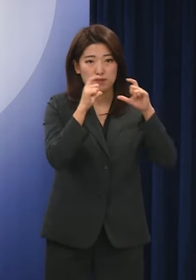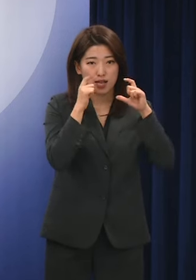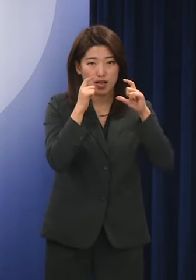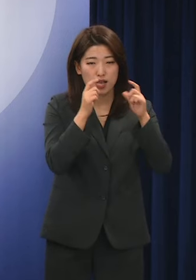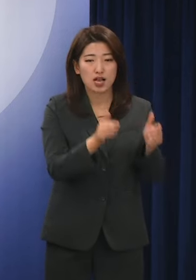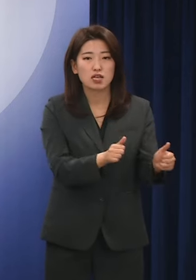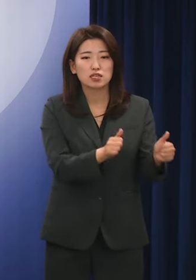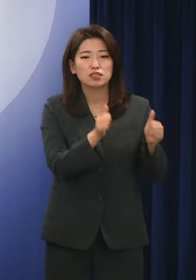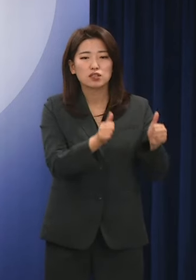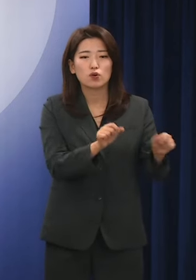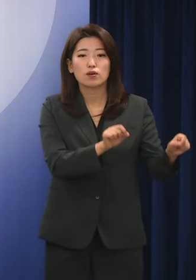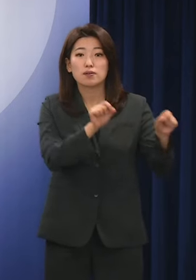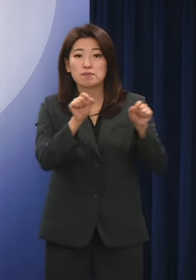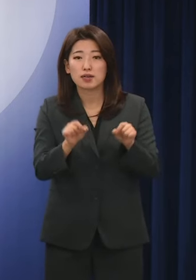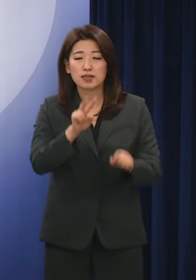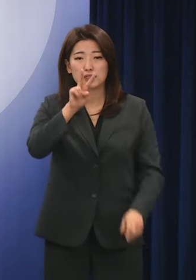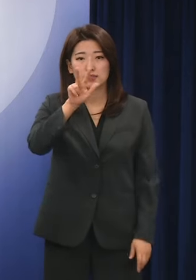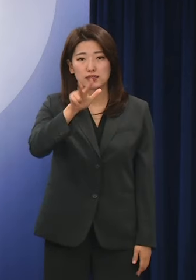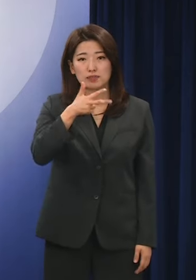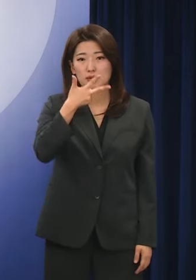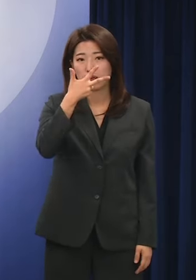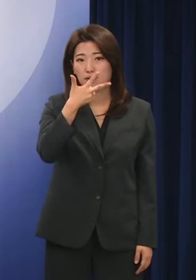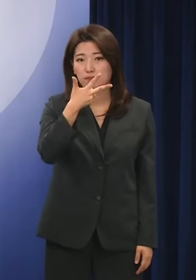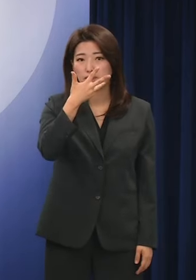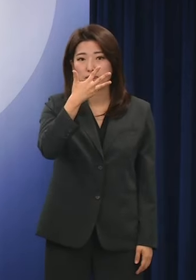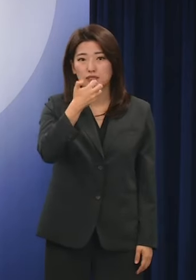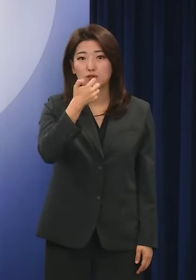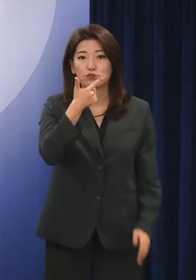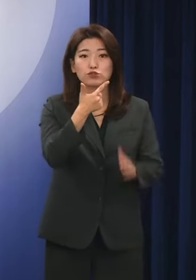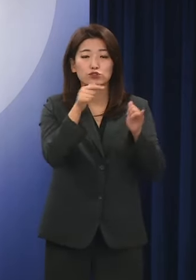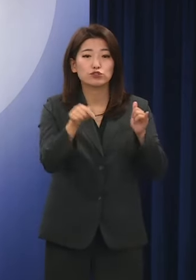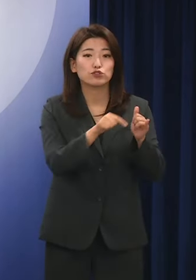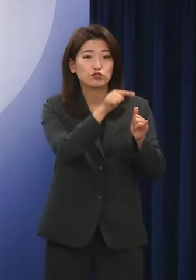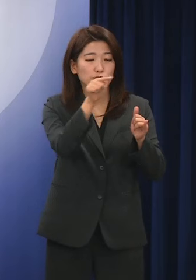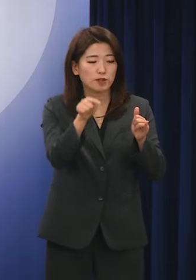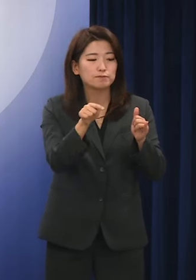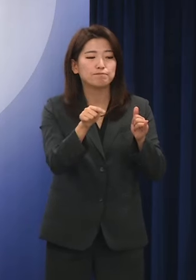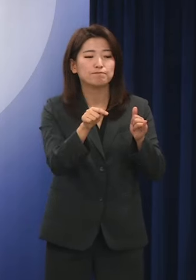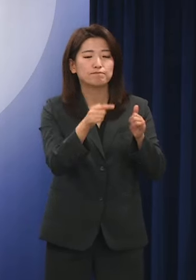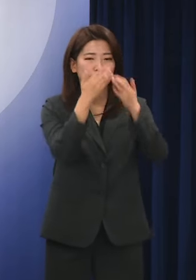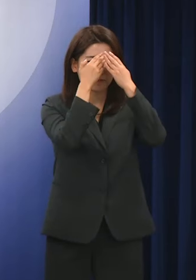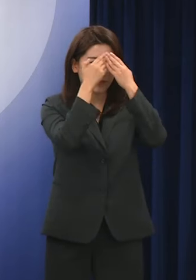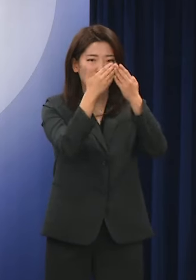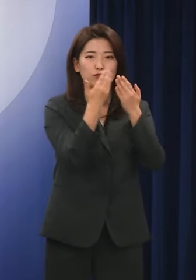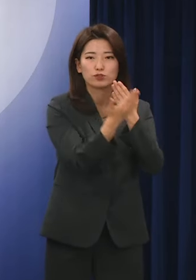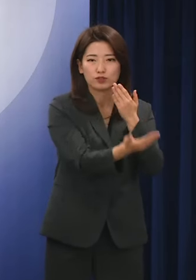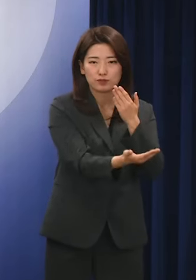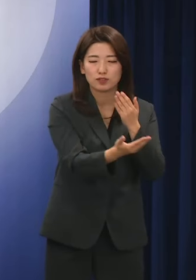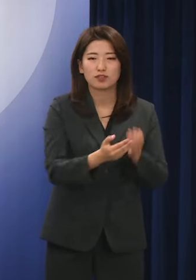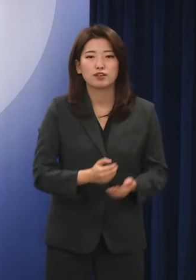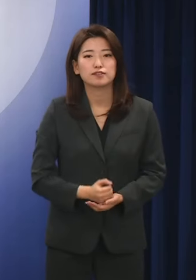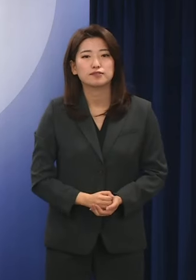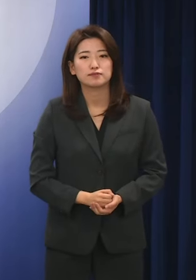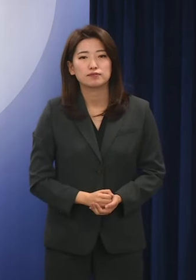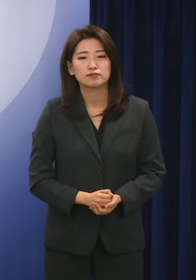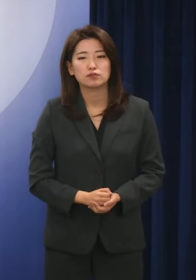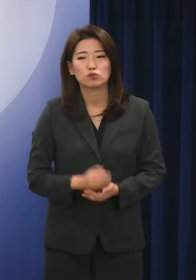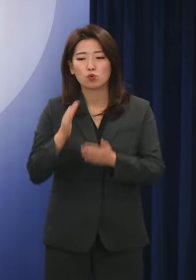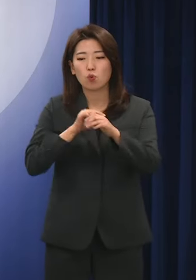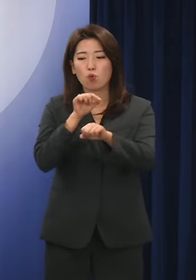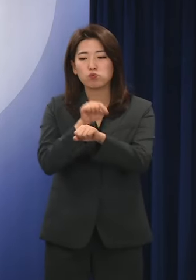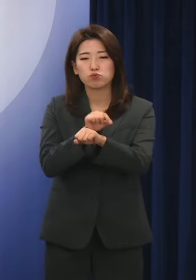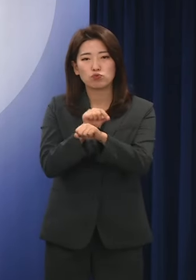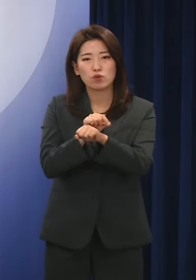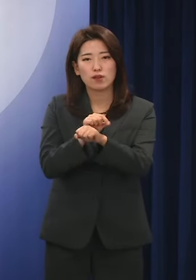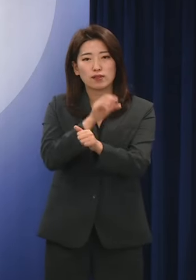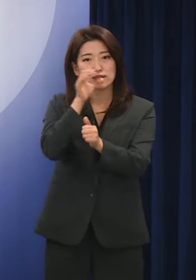받은 786명에 대하여 형 선고의 효력을 상실시키고 임원 결격, 공무원 임용 제한